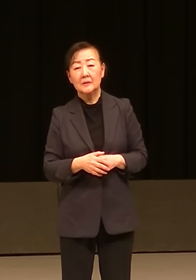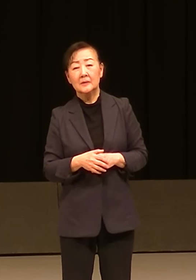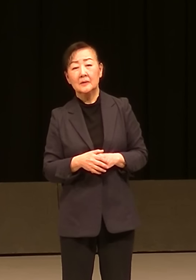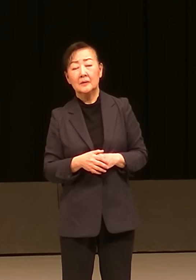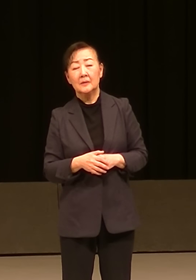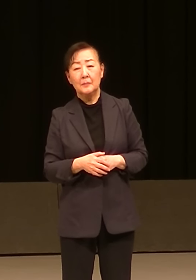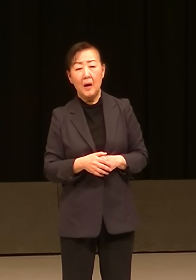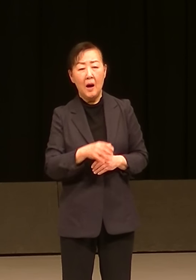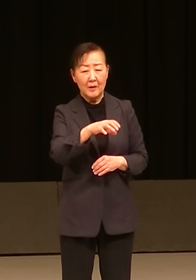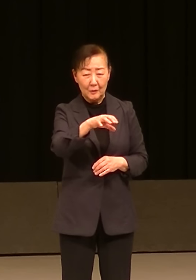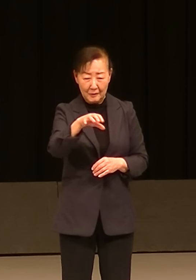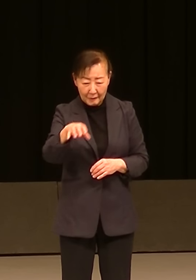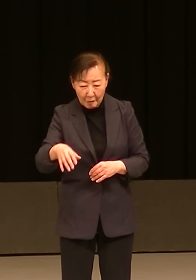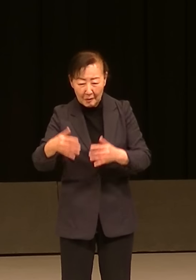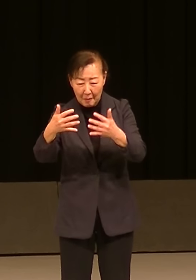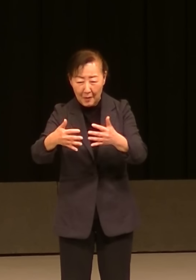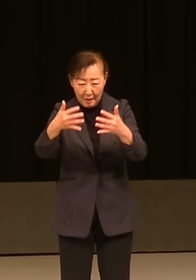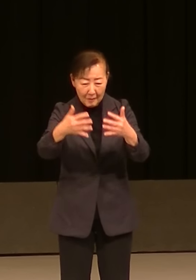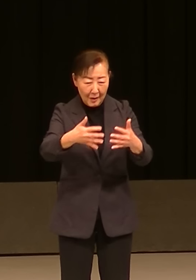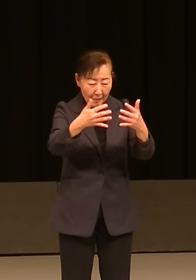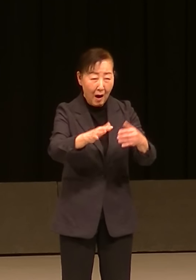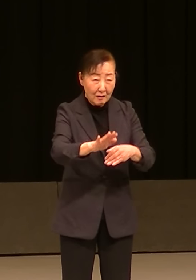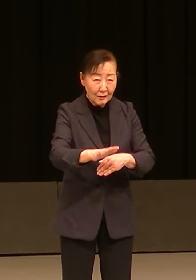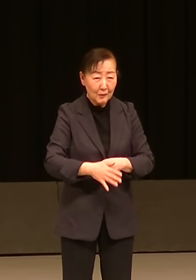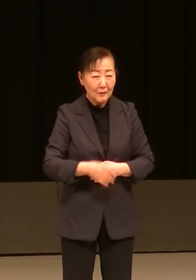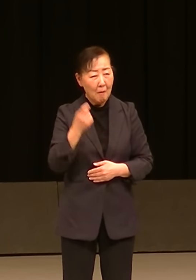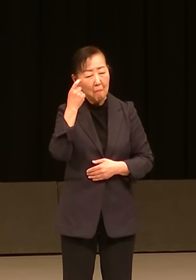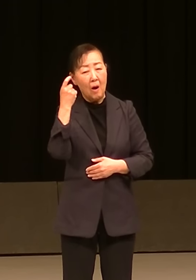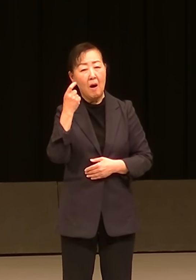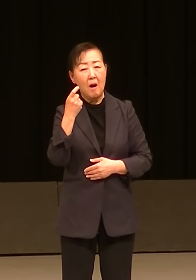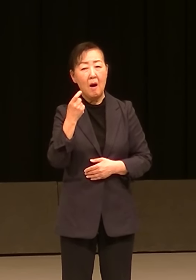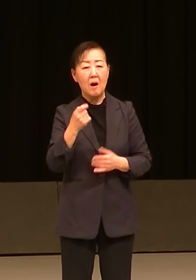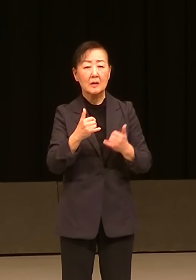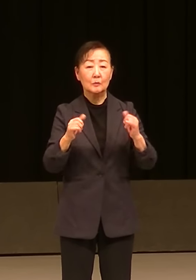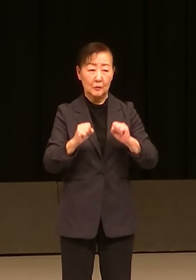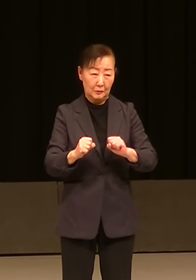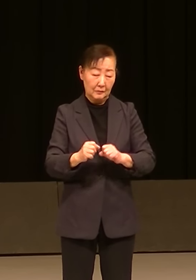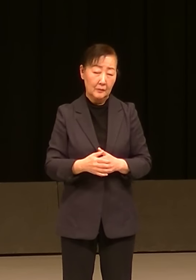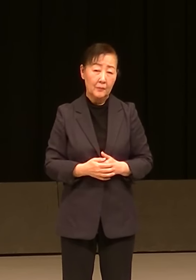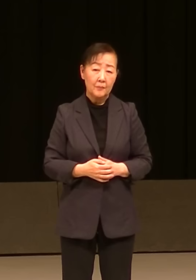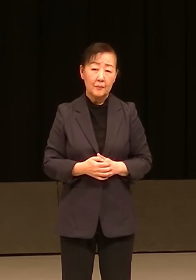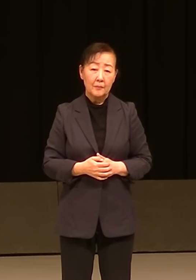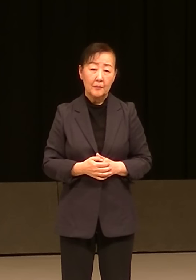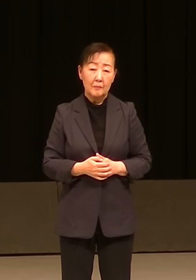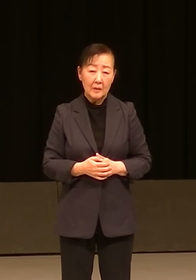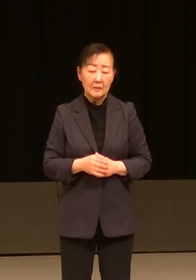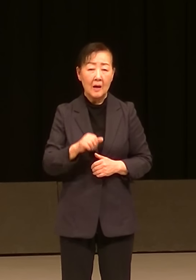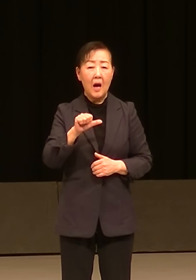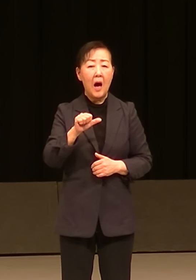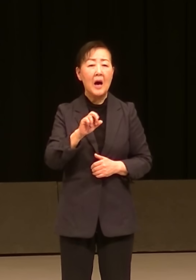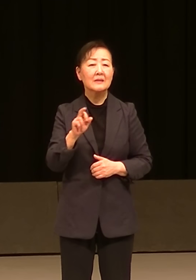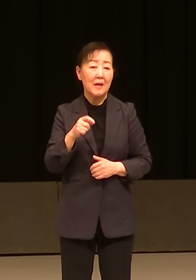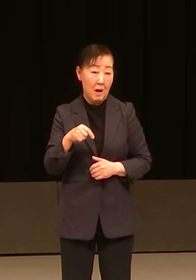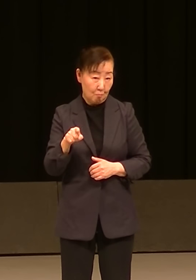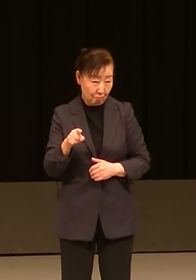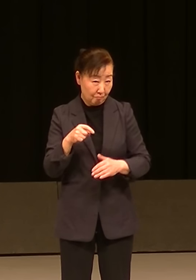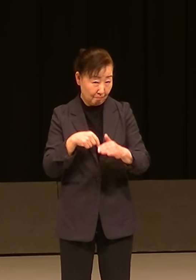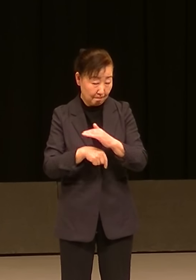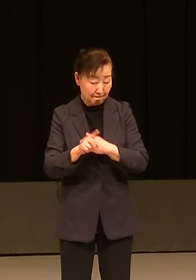いろんなところで流されていましたからお気づきになったと思いますけれども、まずこのあぜんはですね、